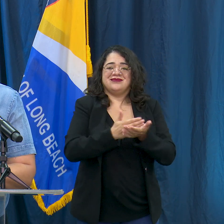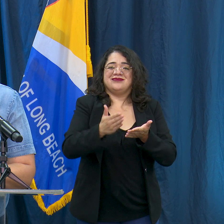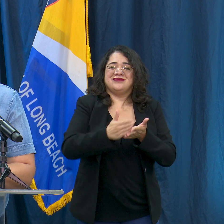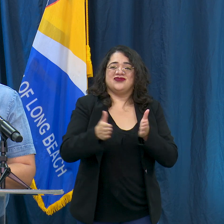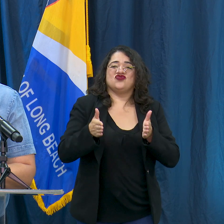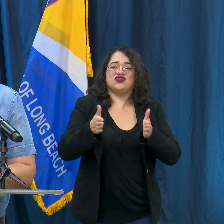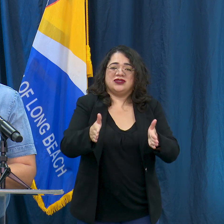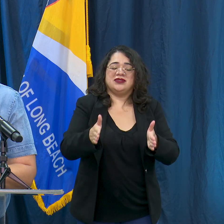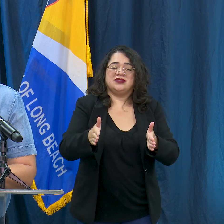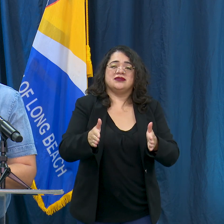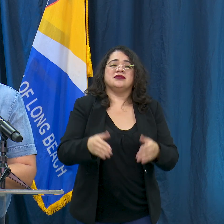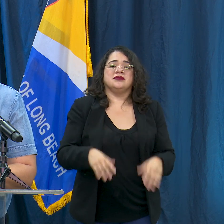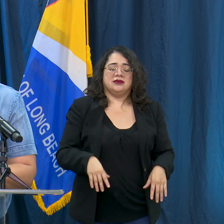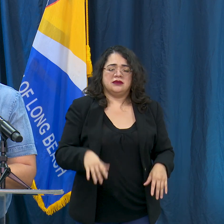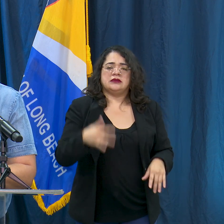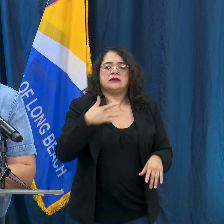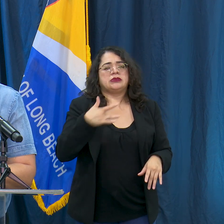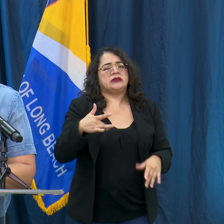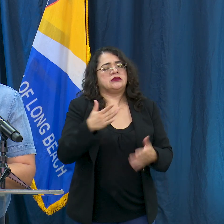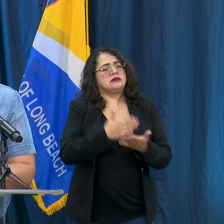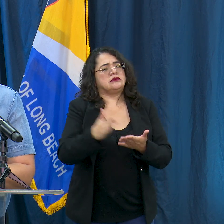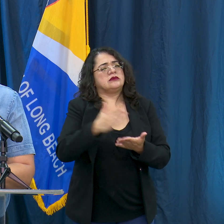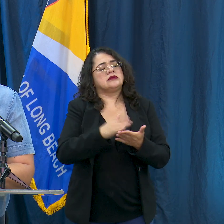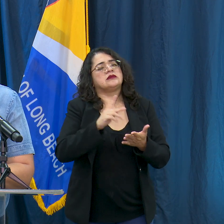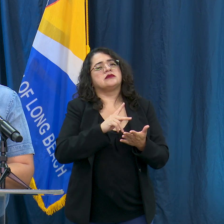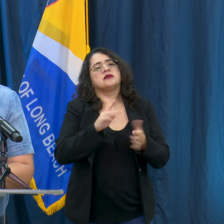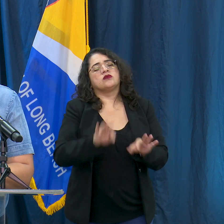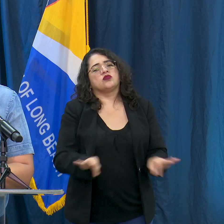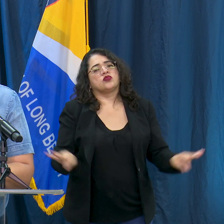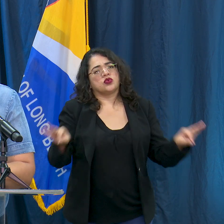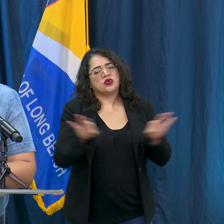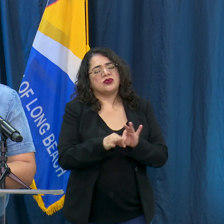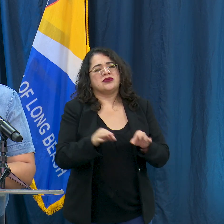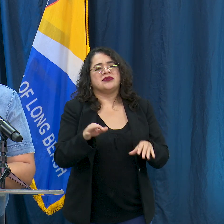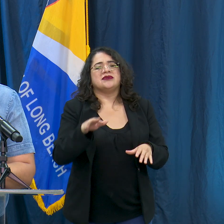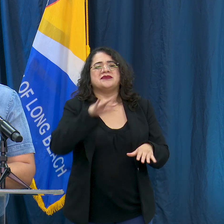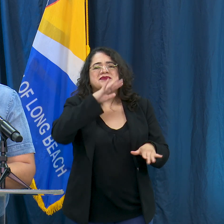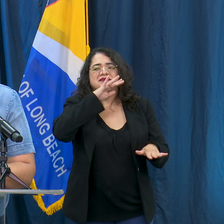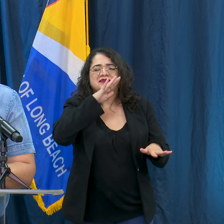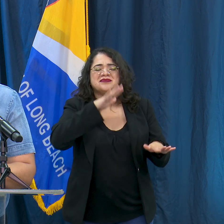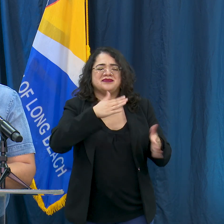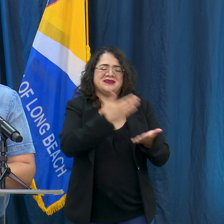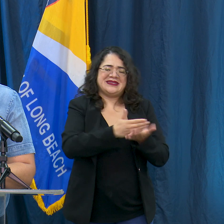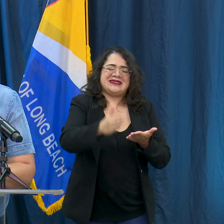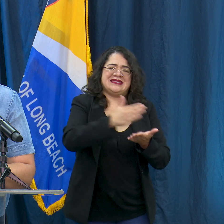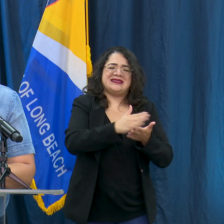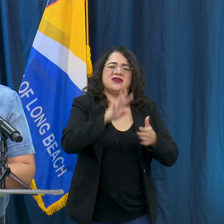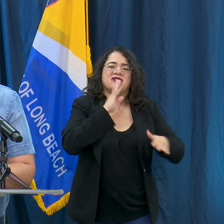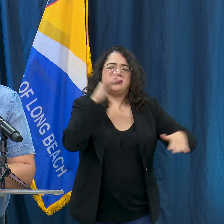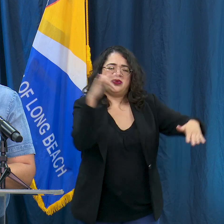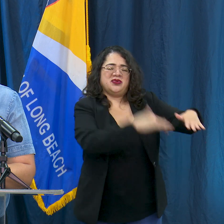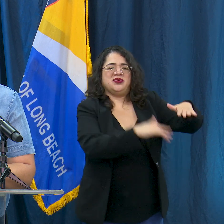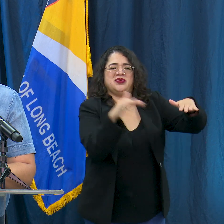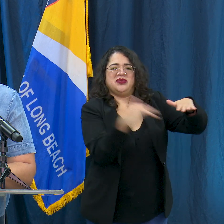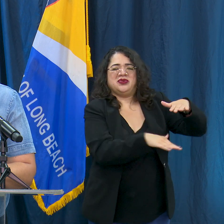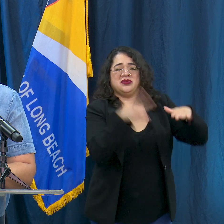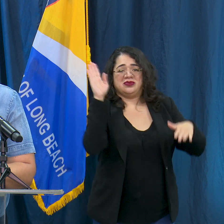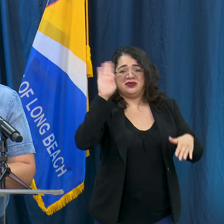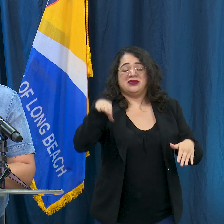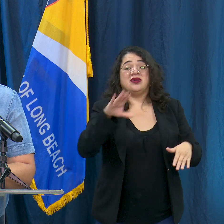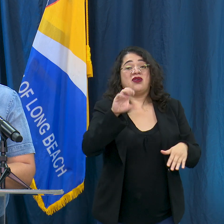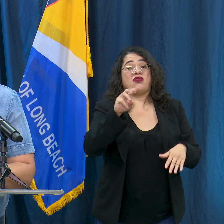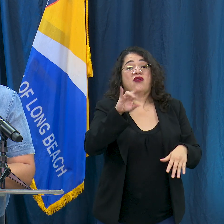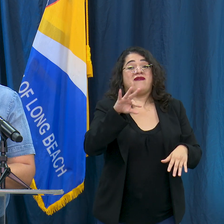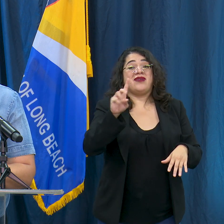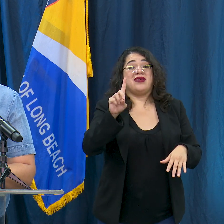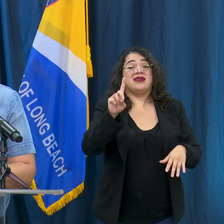el barrido de calle en general es un programa muy importante en nuestra ciudad y entendemos que debido al coronavirus muchas personas están